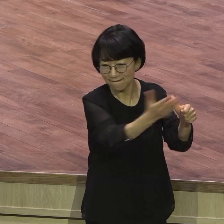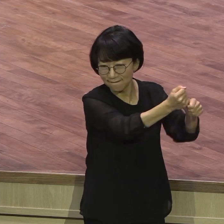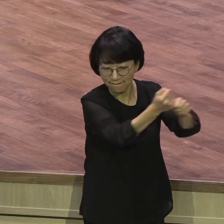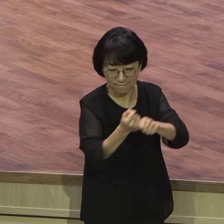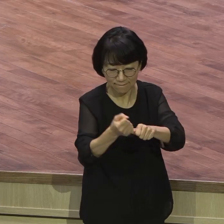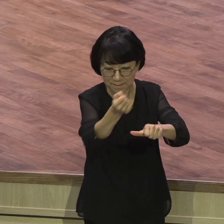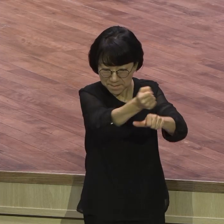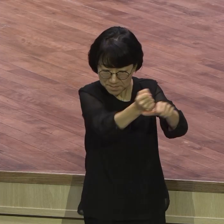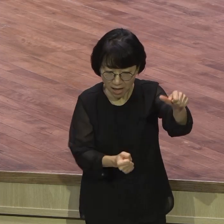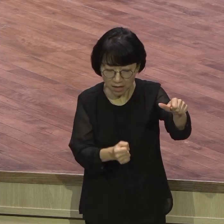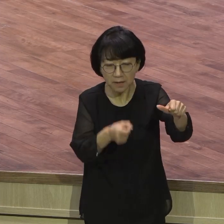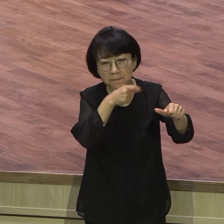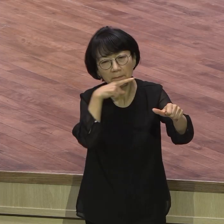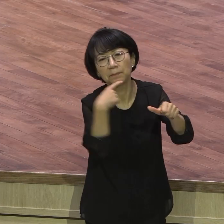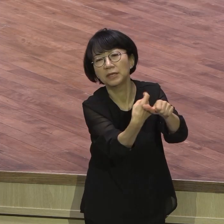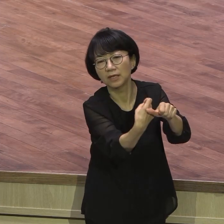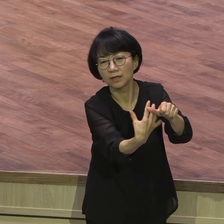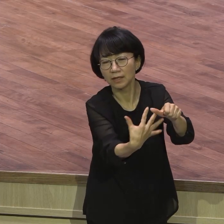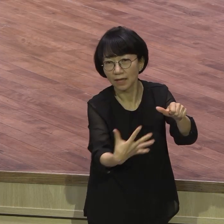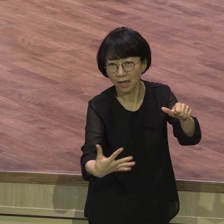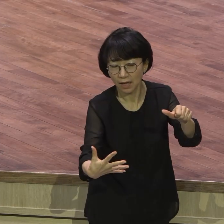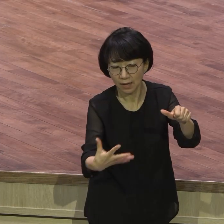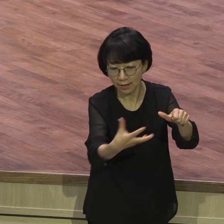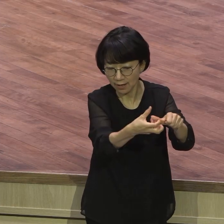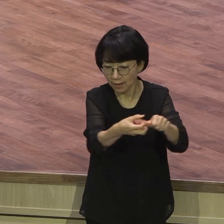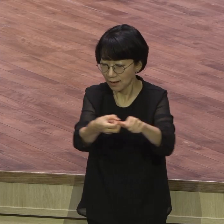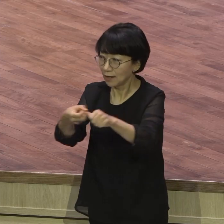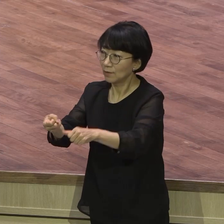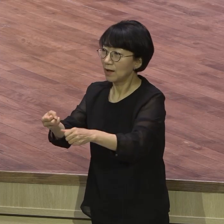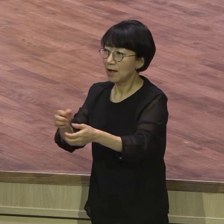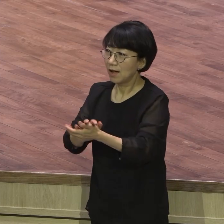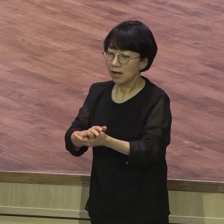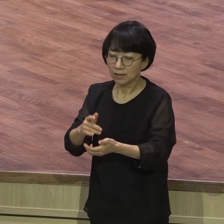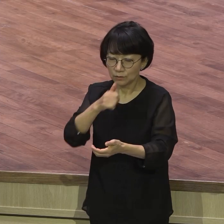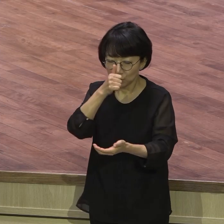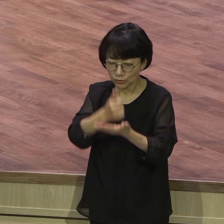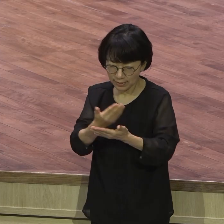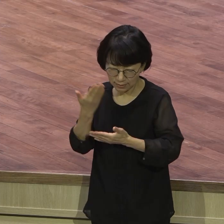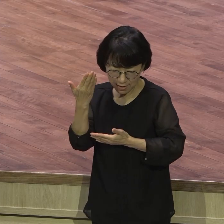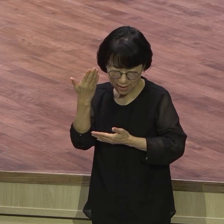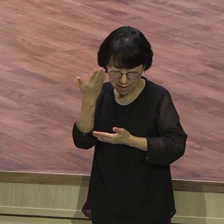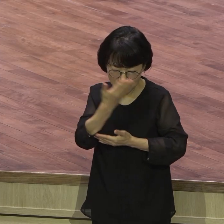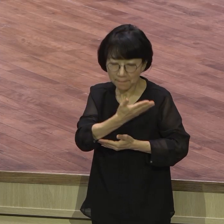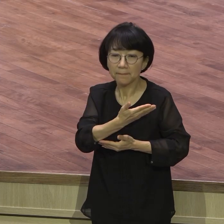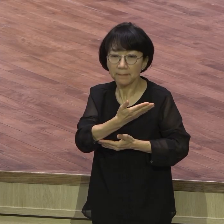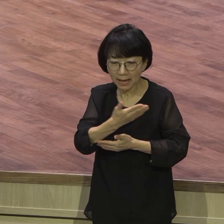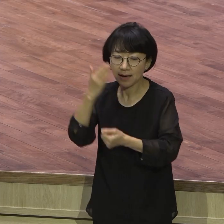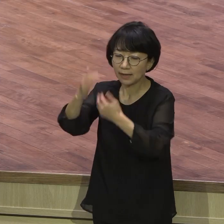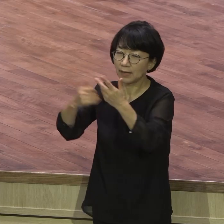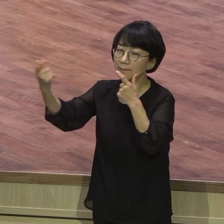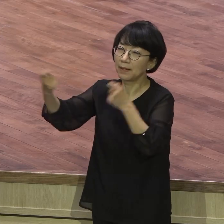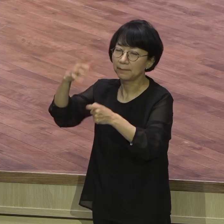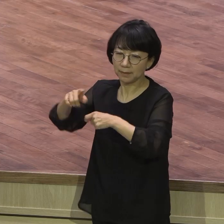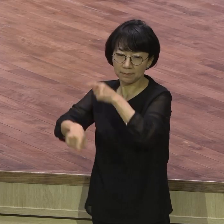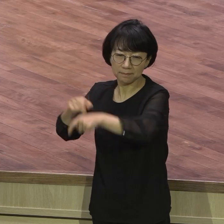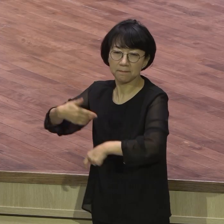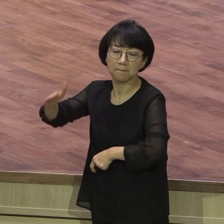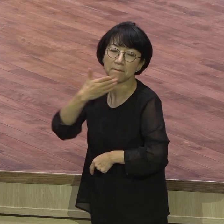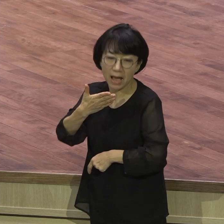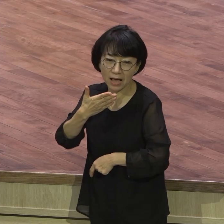범죄한 인간이 죄짓음을 받고 하나님께 나아갈 수 있다. 그게 피제사예요.